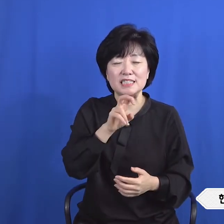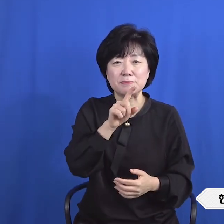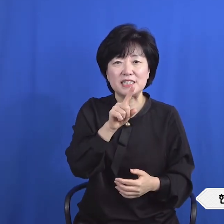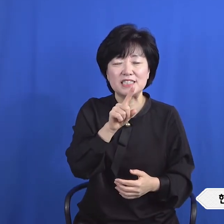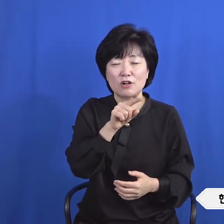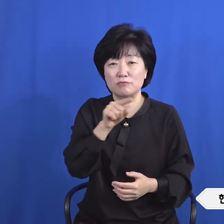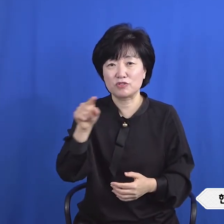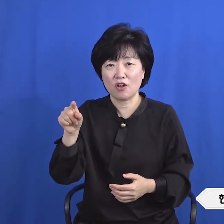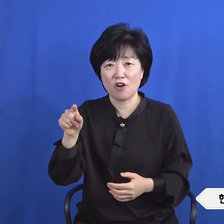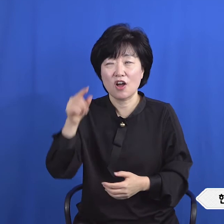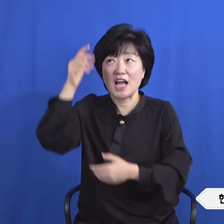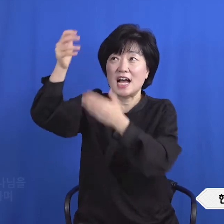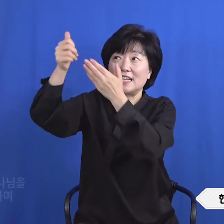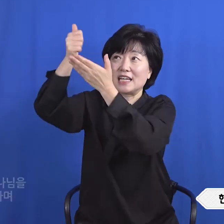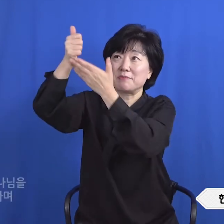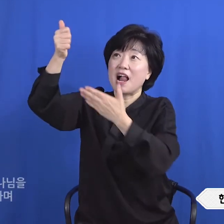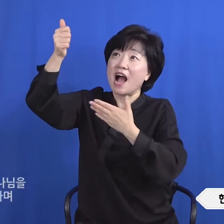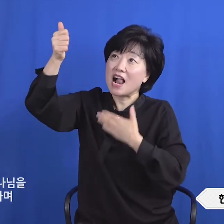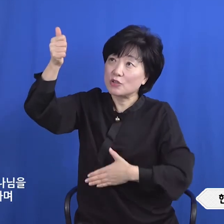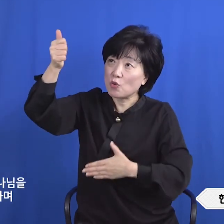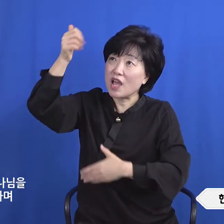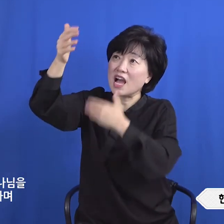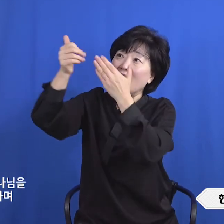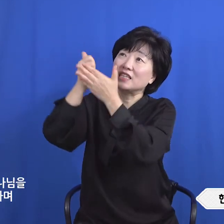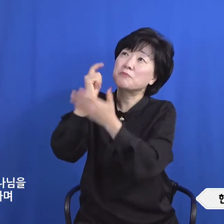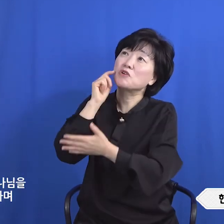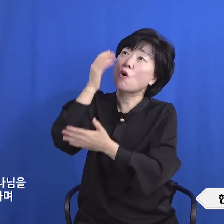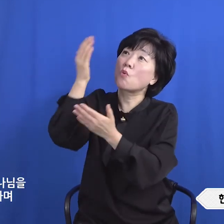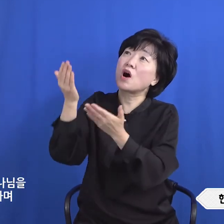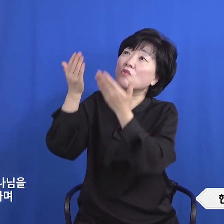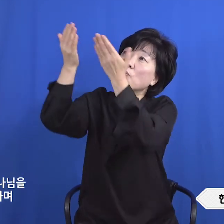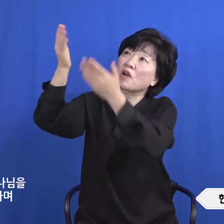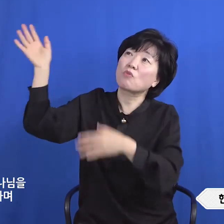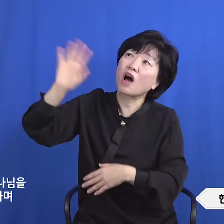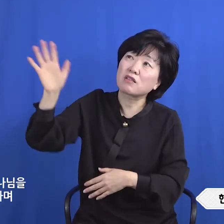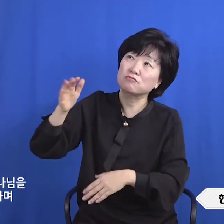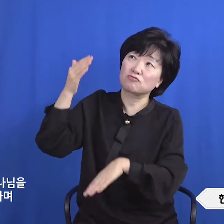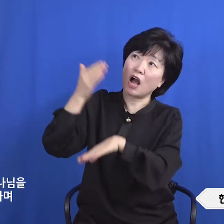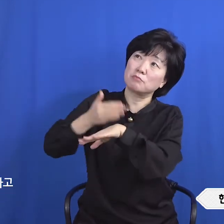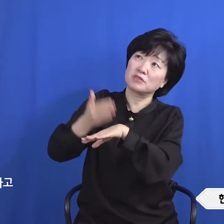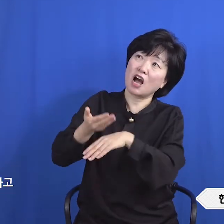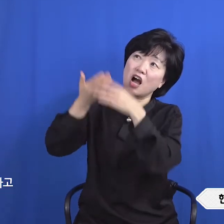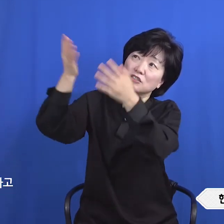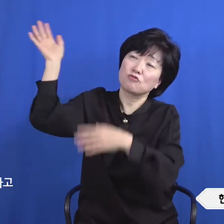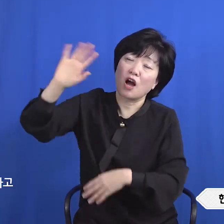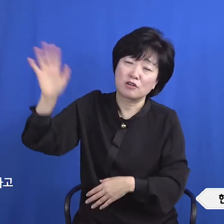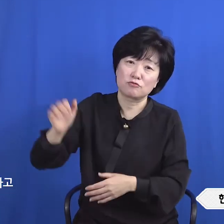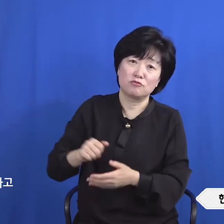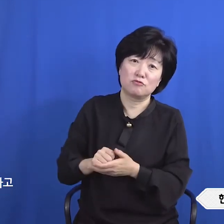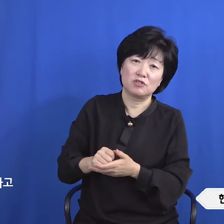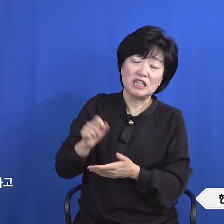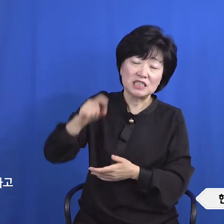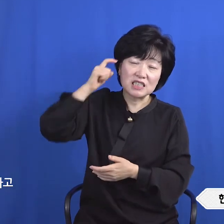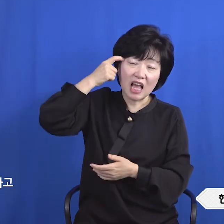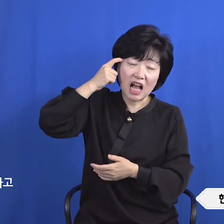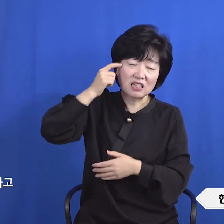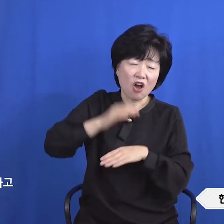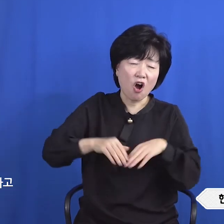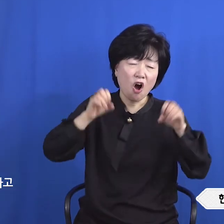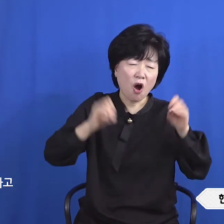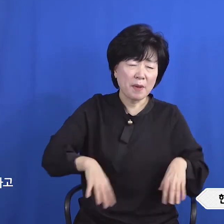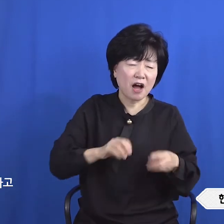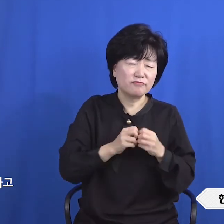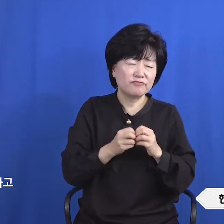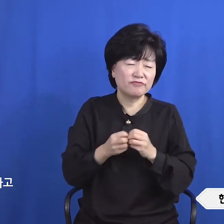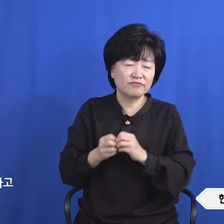21절부터 하나님을 알되 하나님을 영화롭게도 아니하며 감사하지도 아니하고 오히려 그 생각이